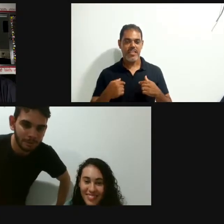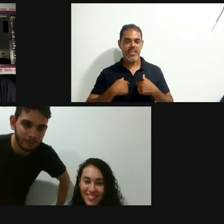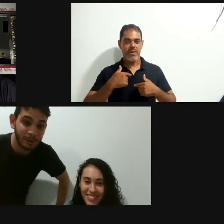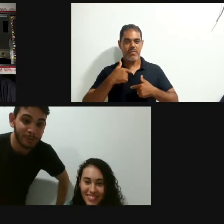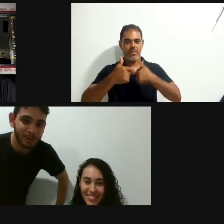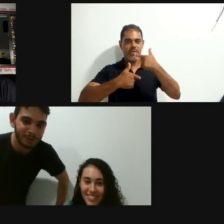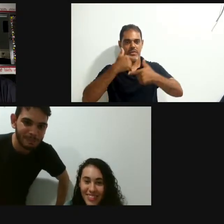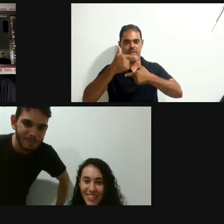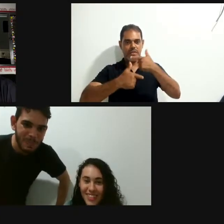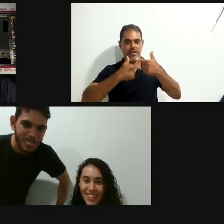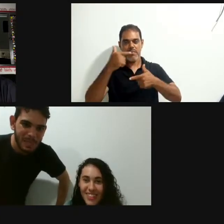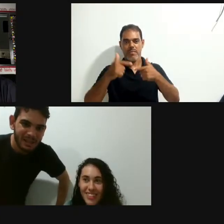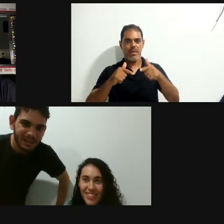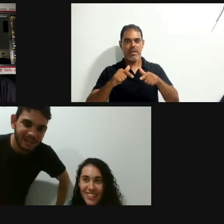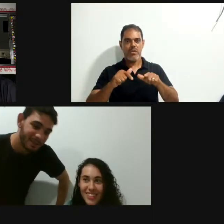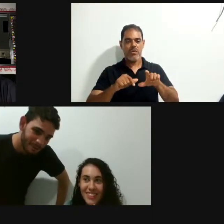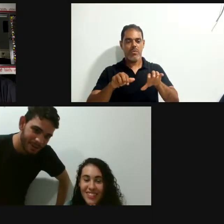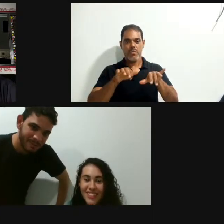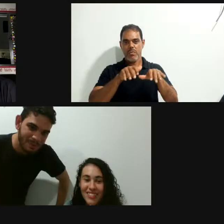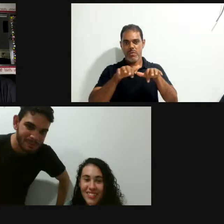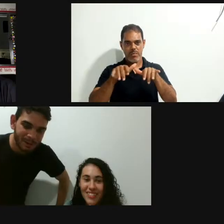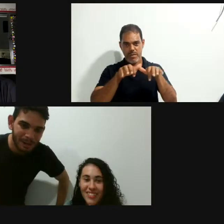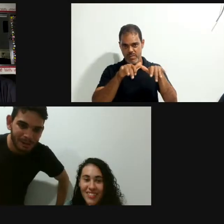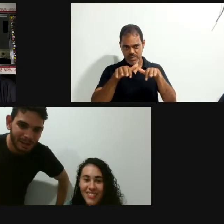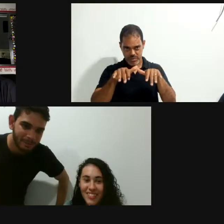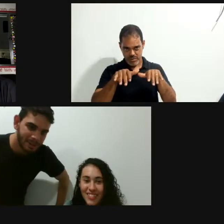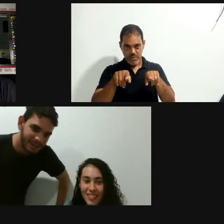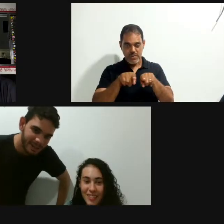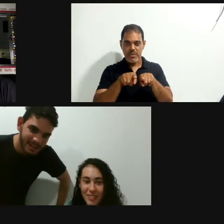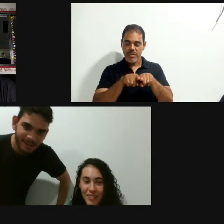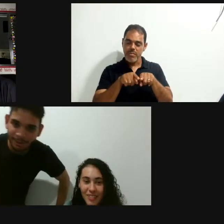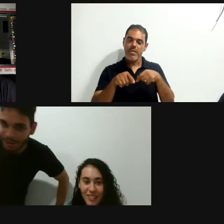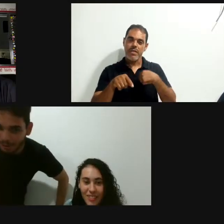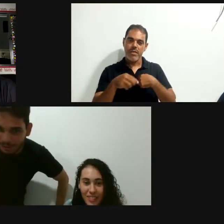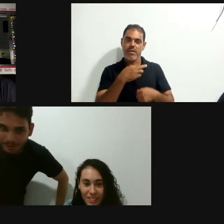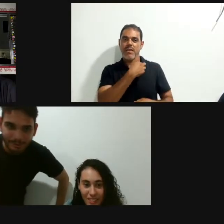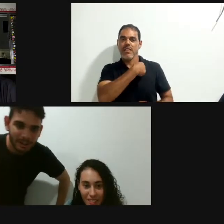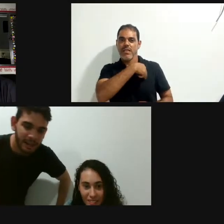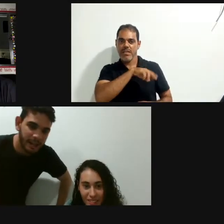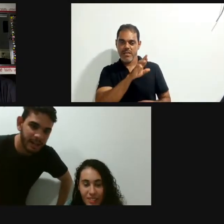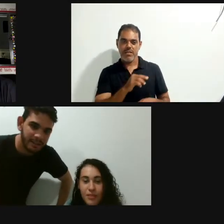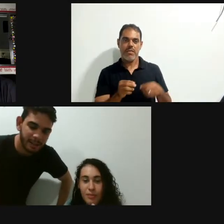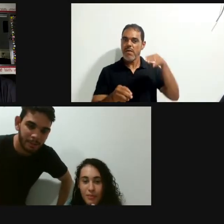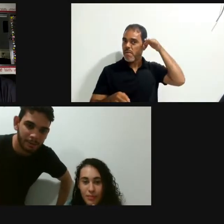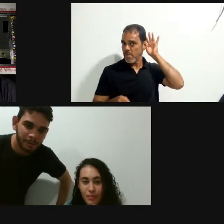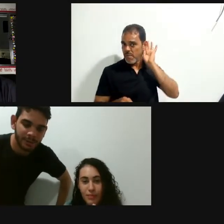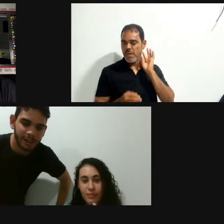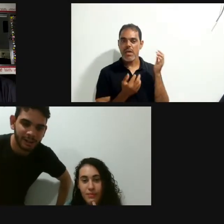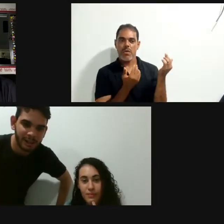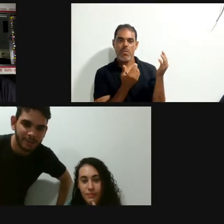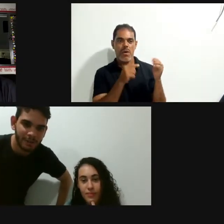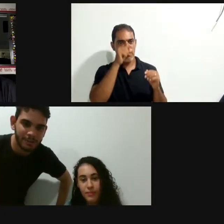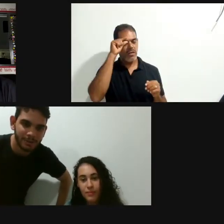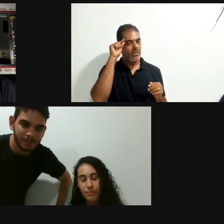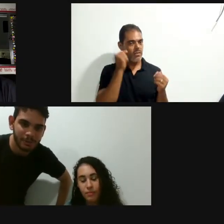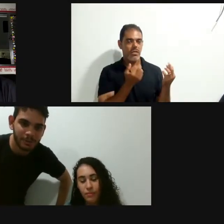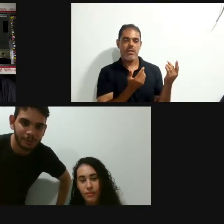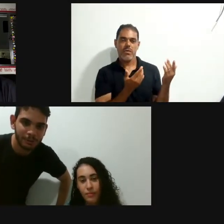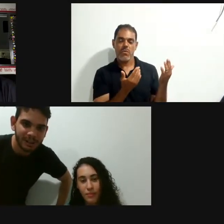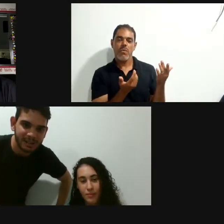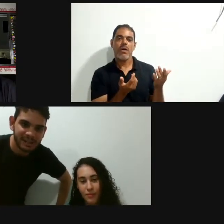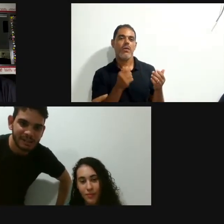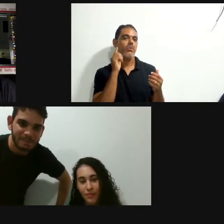como programador. E também faço o trabalho aqui a Beatriz, com o Dilson, esse trabalho voluntário que a gente faz com as